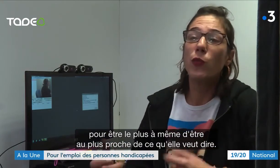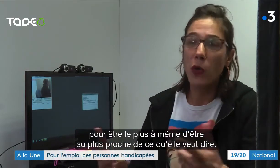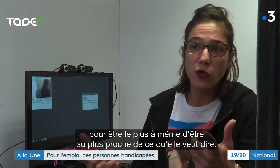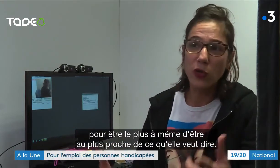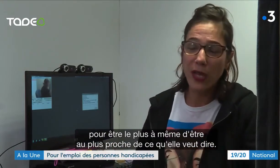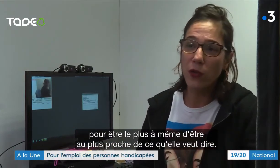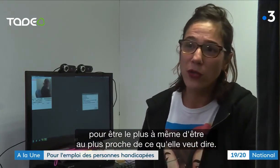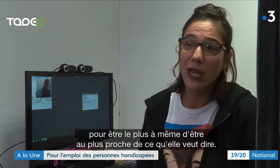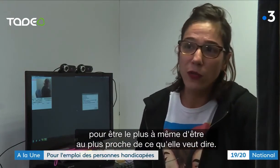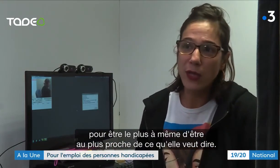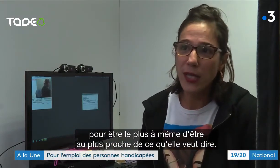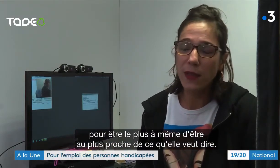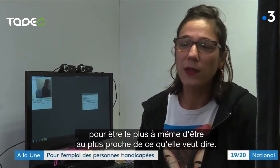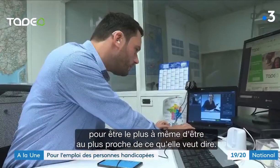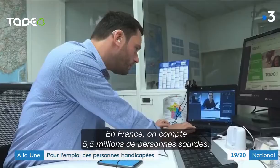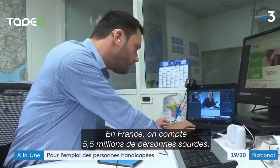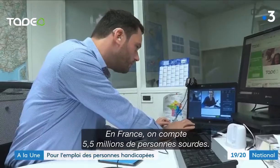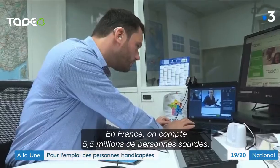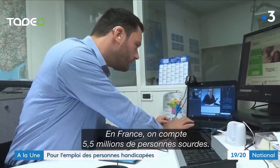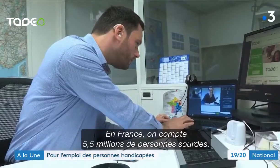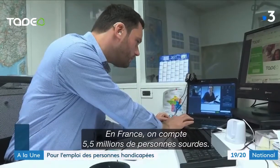d'être au plus proche de ce qu'elle veut dire.